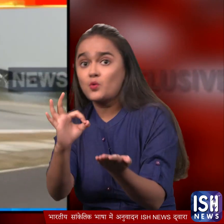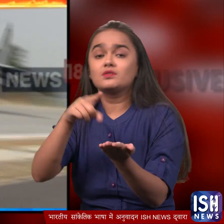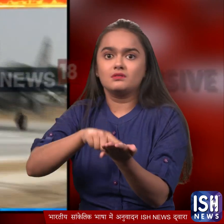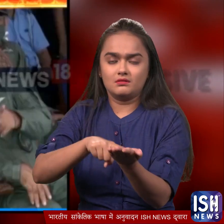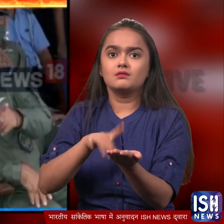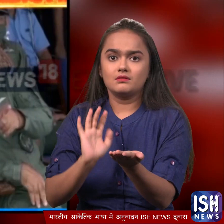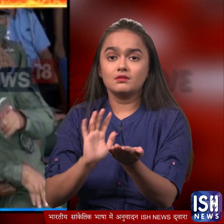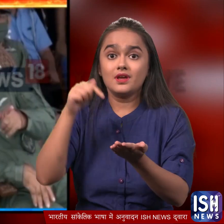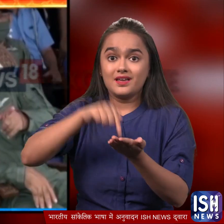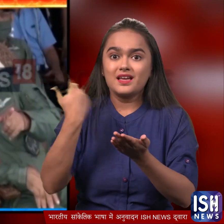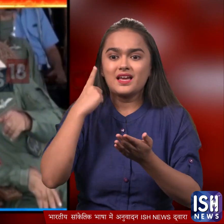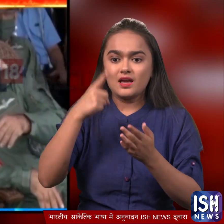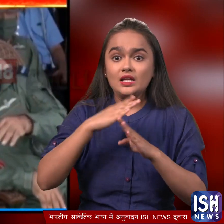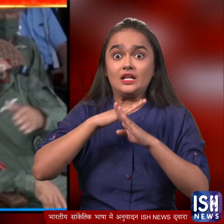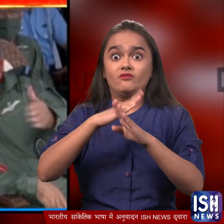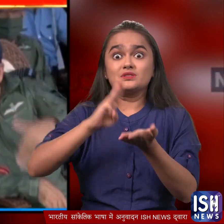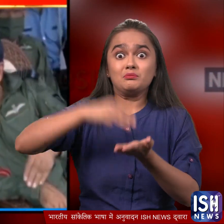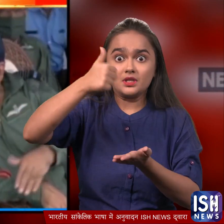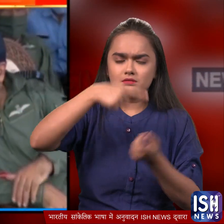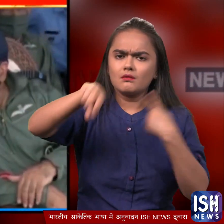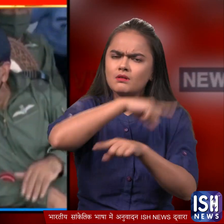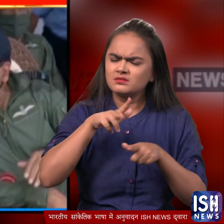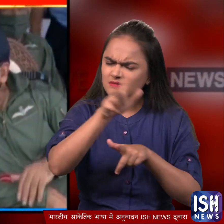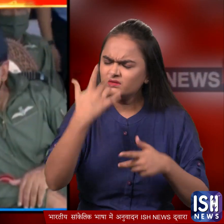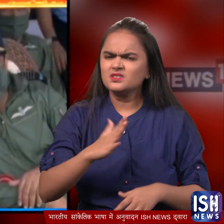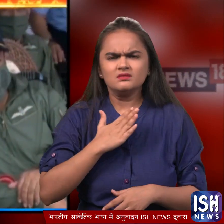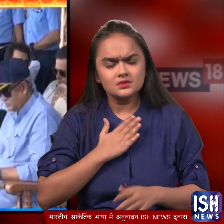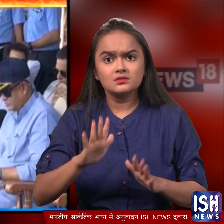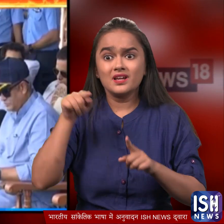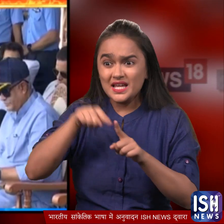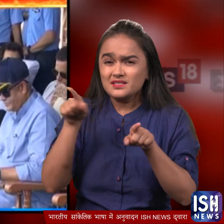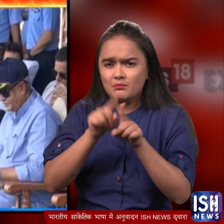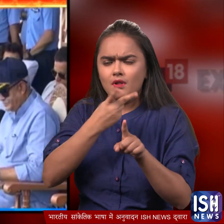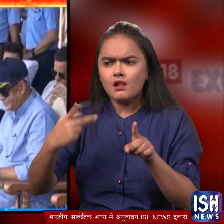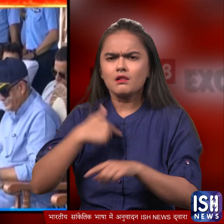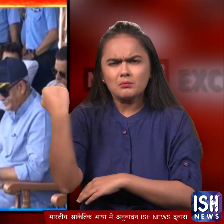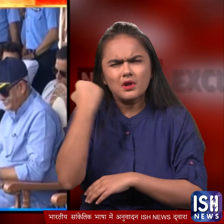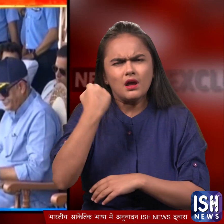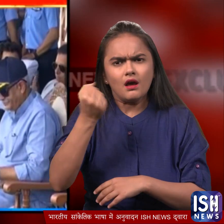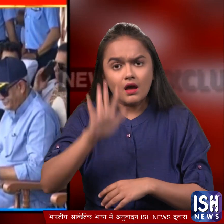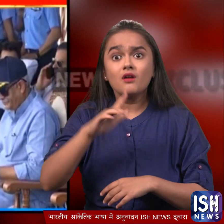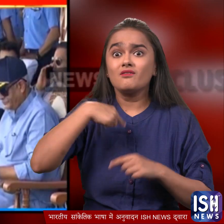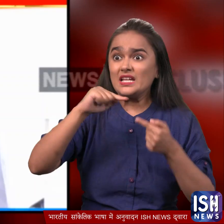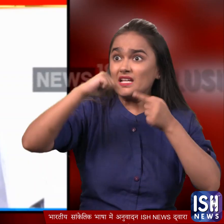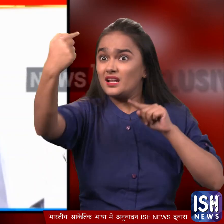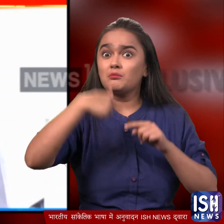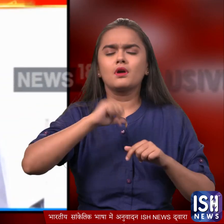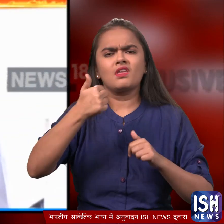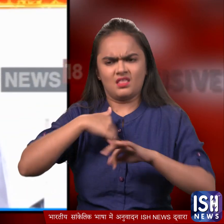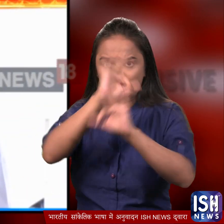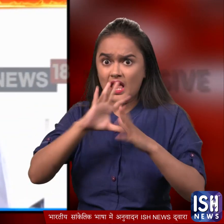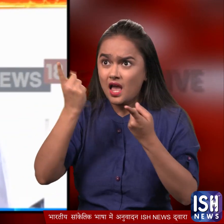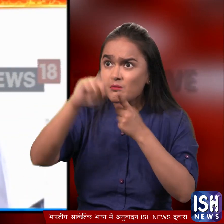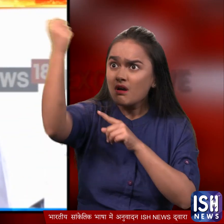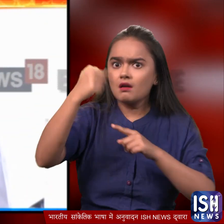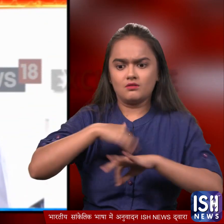महत्वपूर्ण ड्रिल है। इस मौके पर रक्षा मंत्री राजनाथ सिंह ने लोगों को ये विश्वास दिलाया कि ऐसी कोशिशों की वजह से हम दुश्मन को मुंह तोड़ जवाब देने